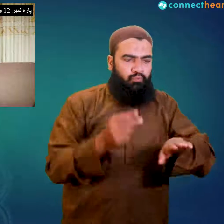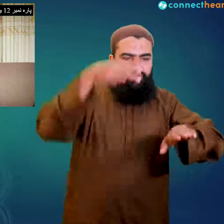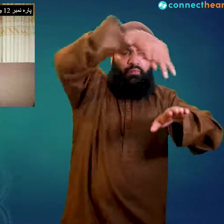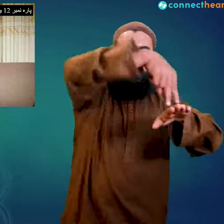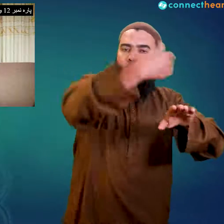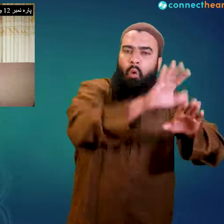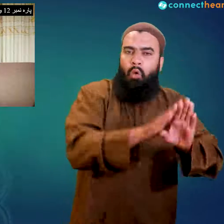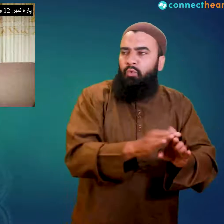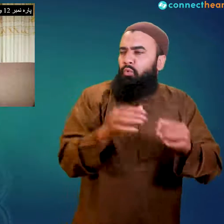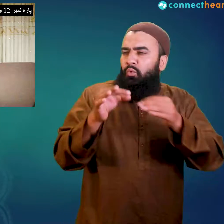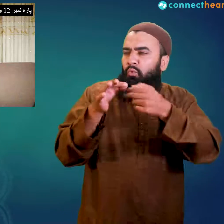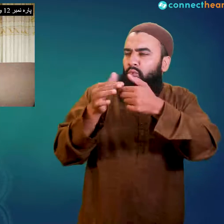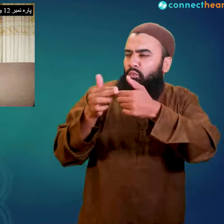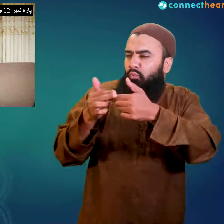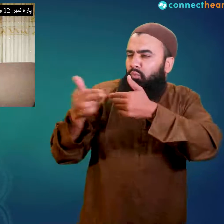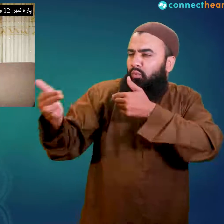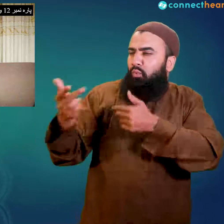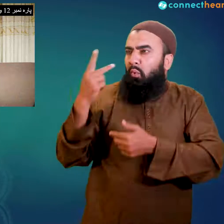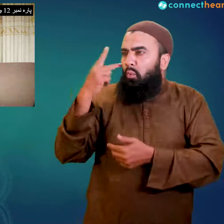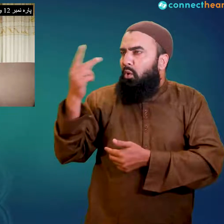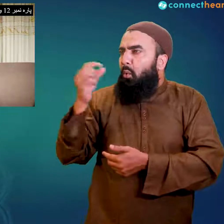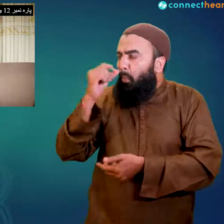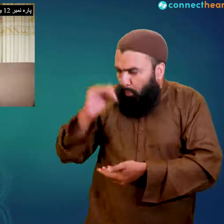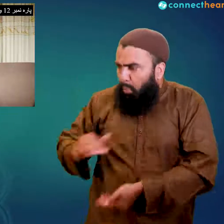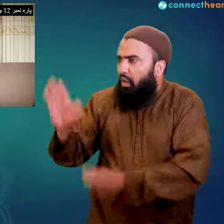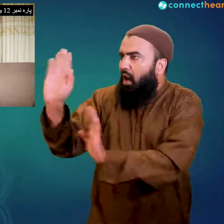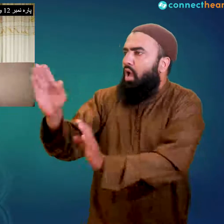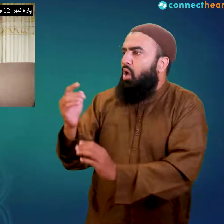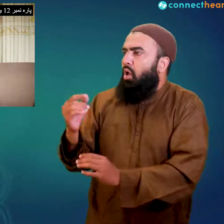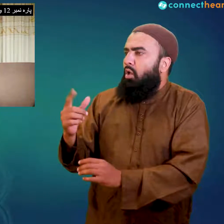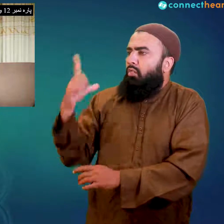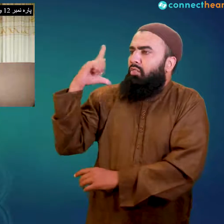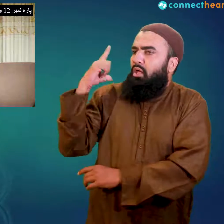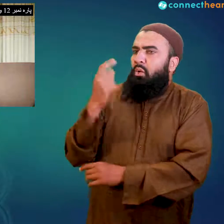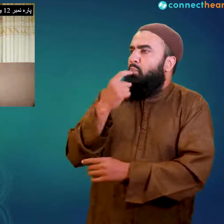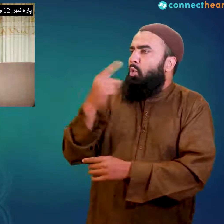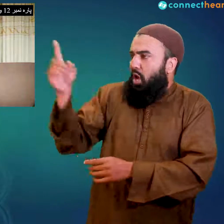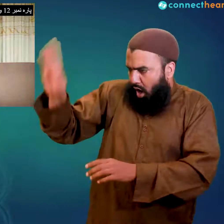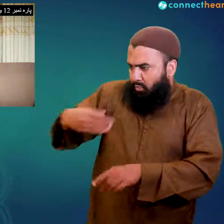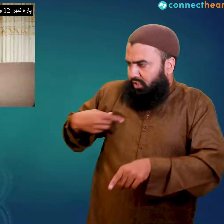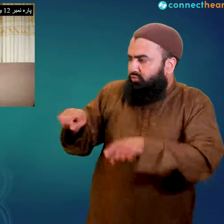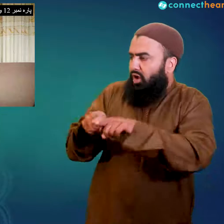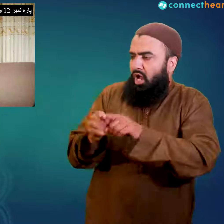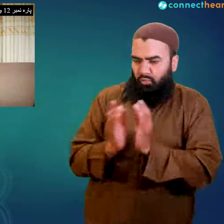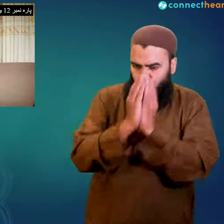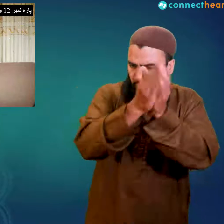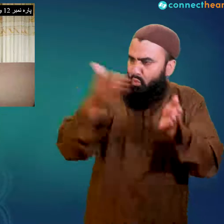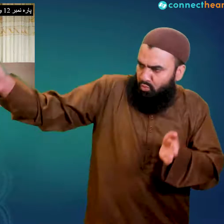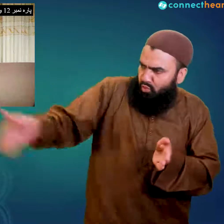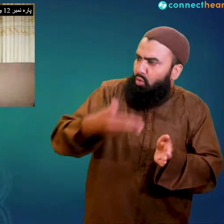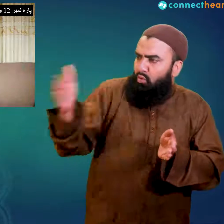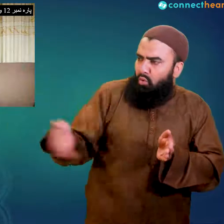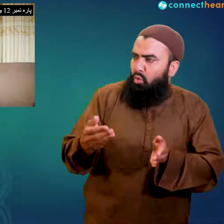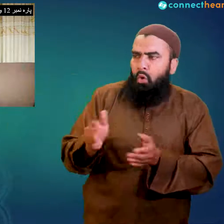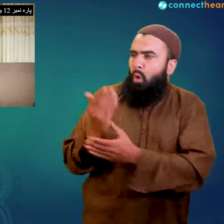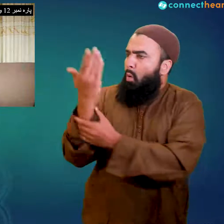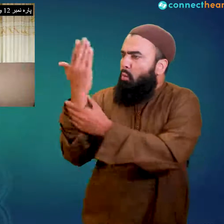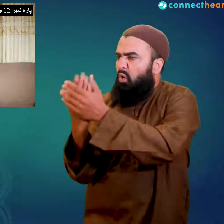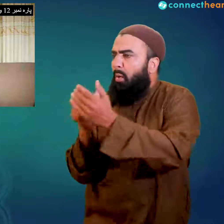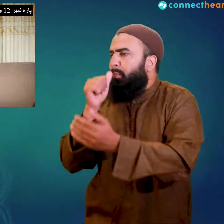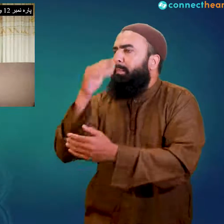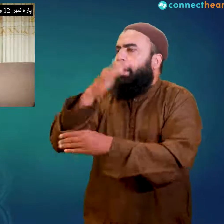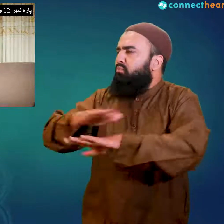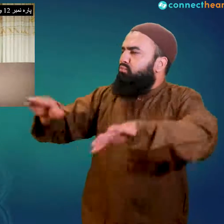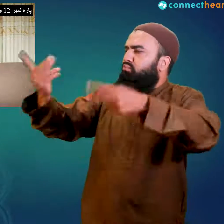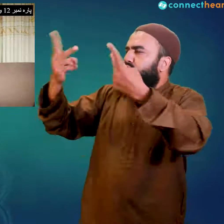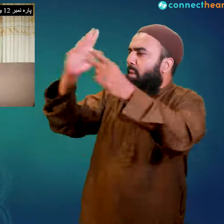کشتی میں سوار نہیں تھا، تو انہوں نے اپنے بیٹے کو آواز دی کہ آ جاؤ اور اس کشتی میں سوار ہو جاؤ، ورنہ غرق ہو